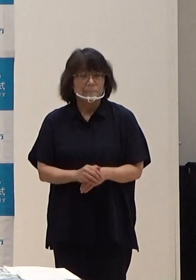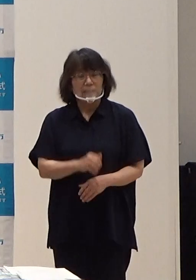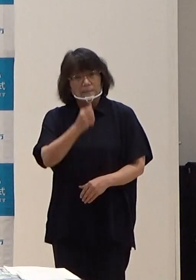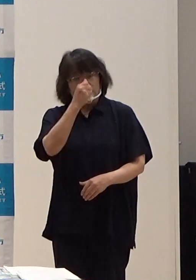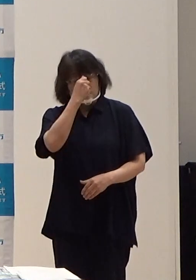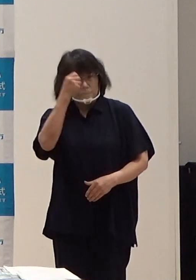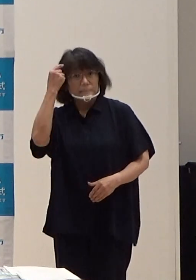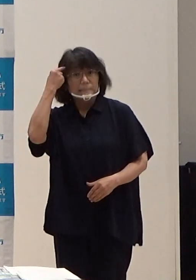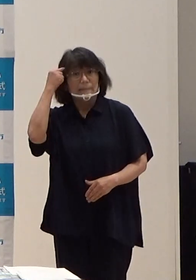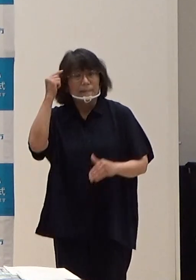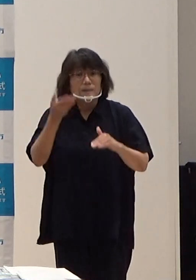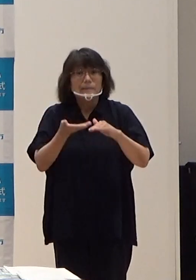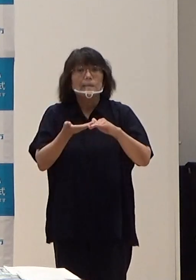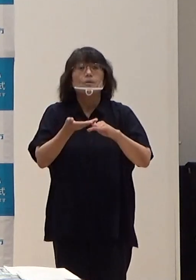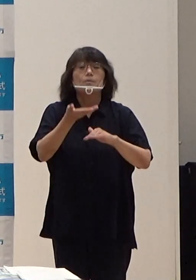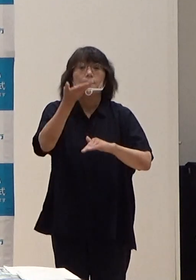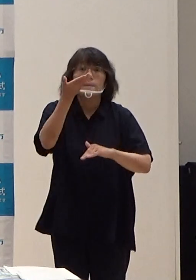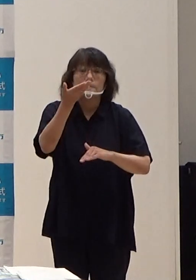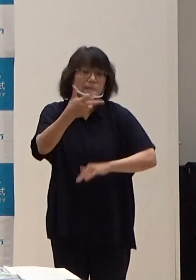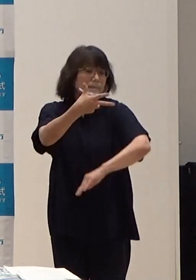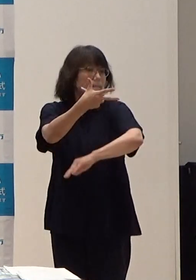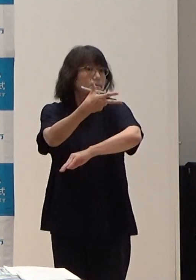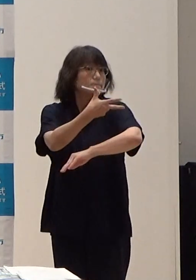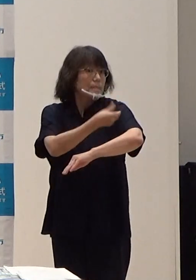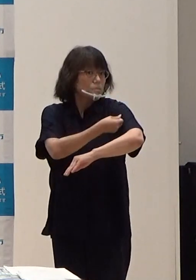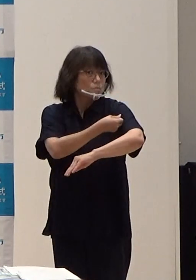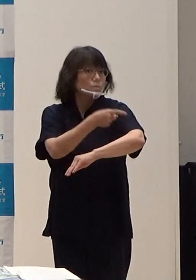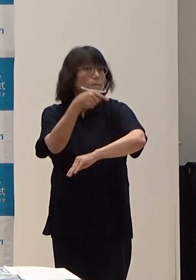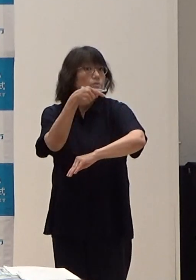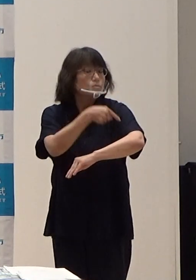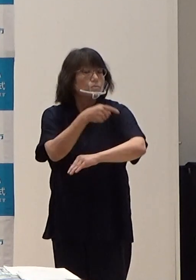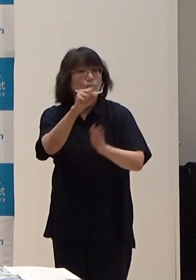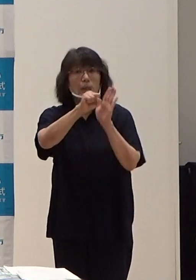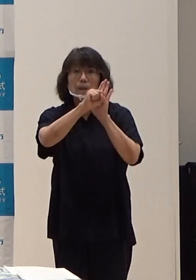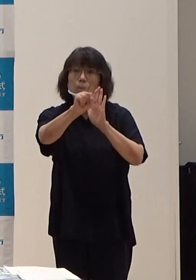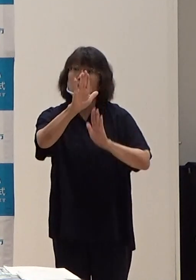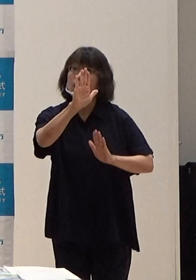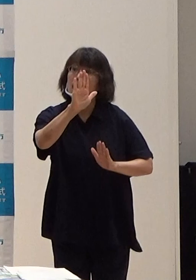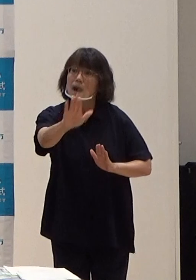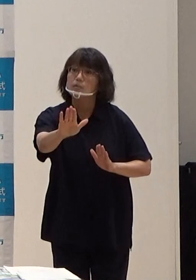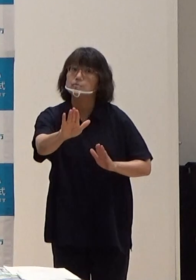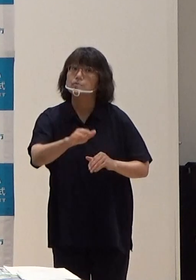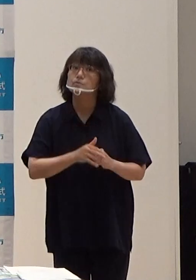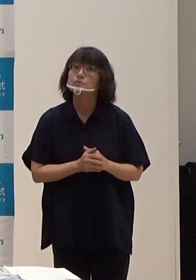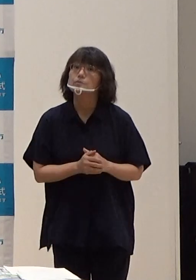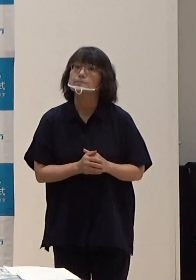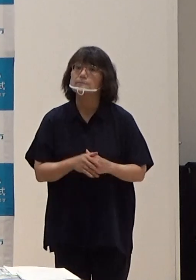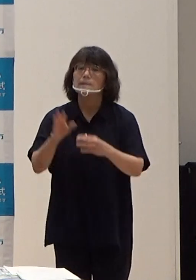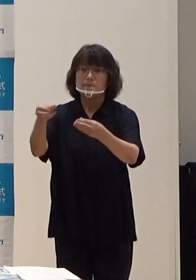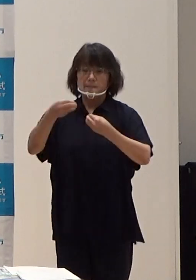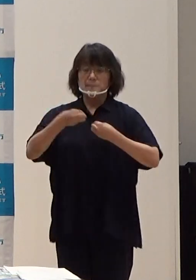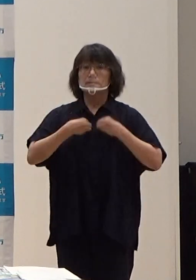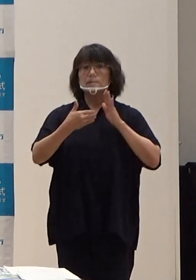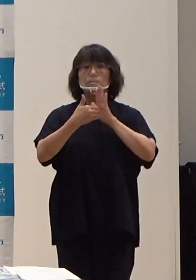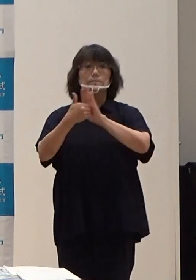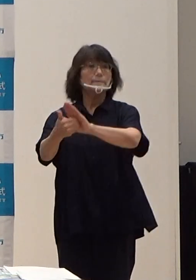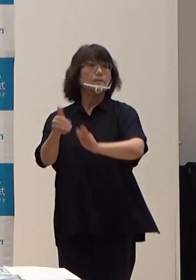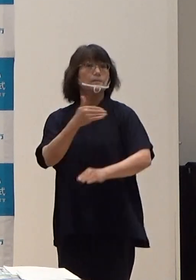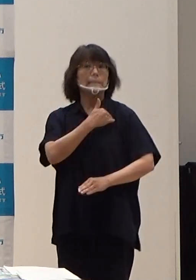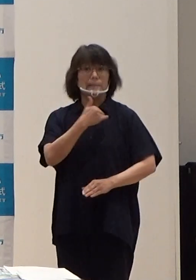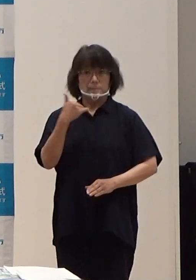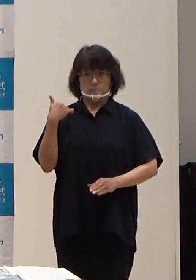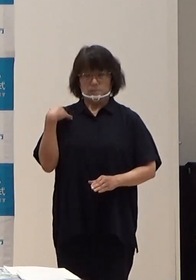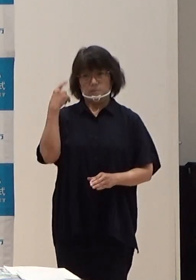クチン接種していただくことが結果としてですね、このように罹患の可能性を低めているなということでござい